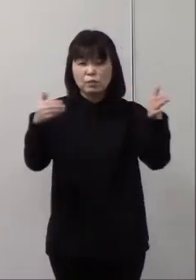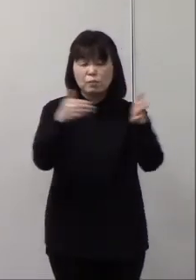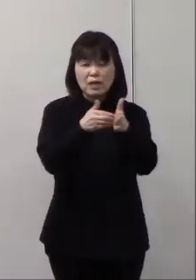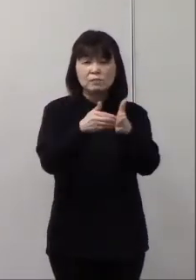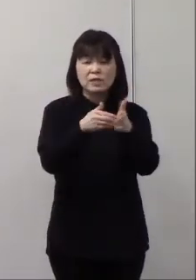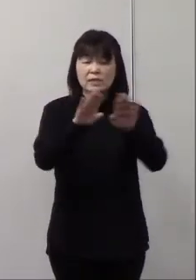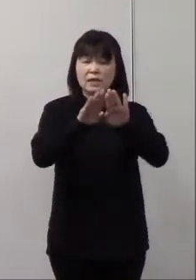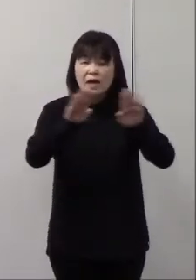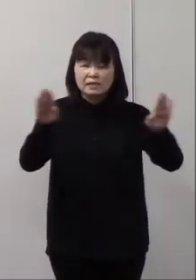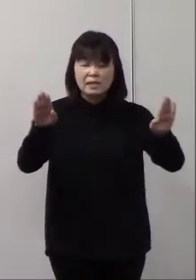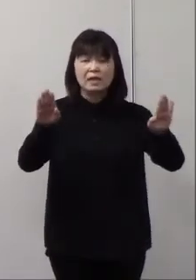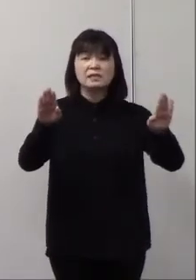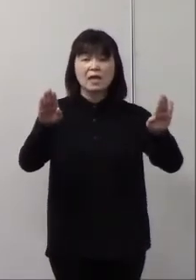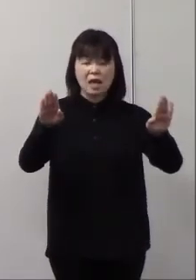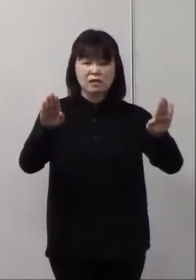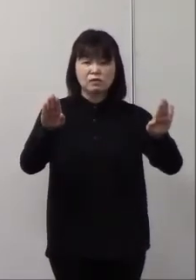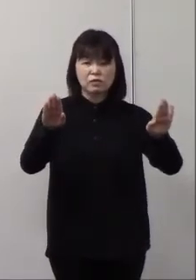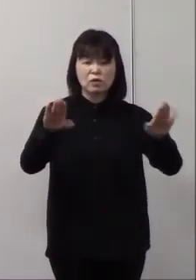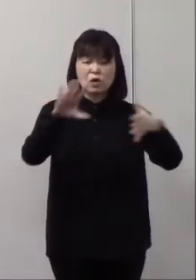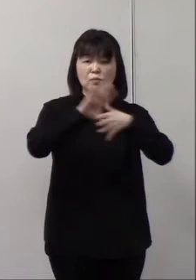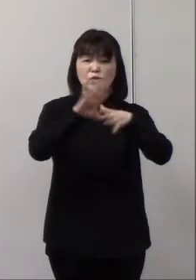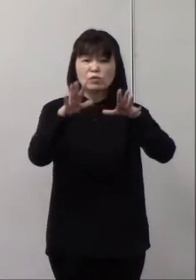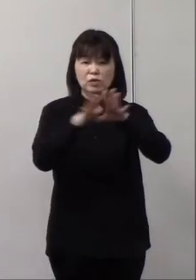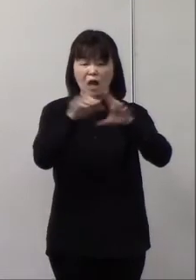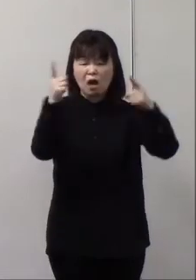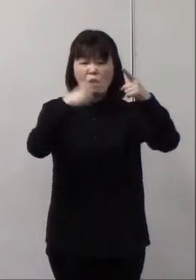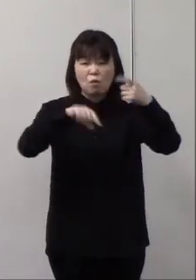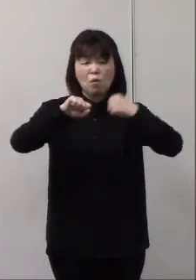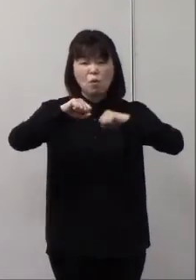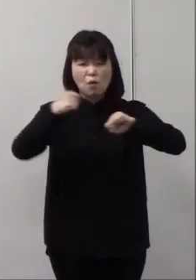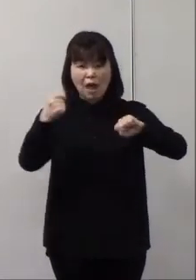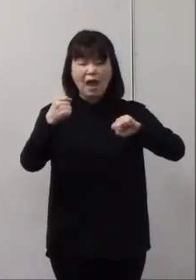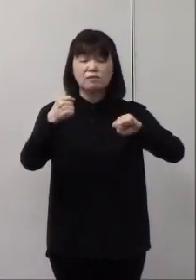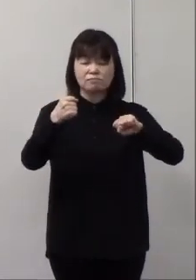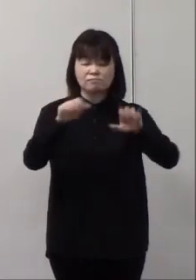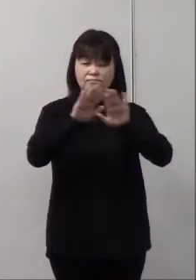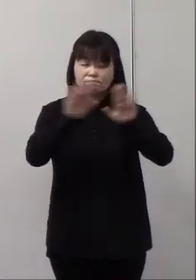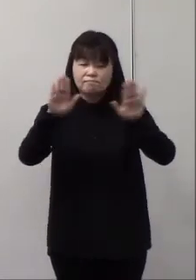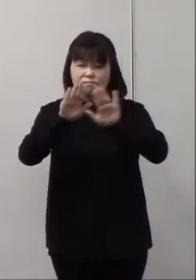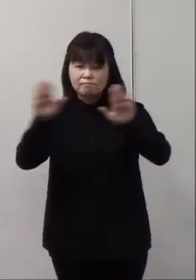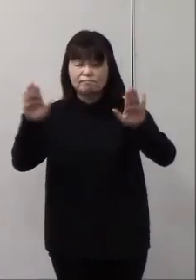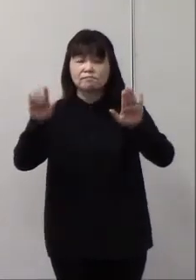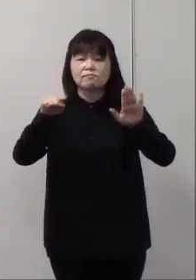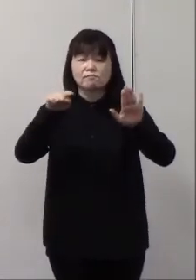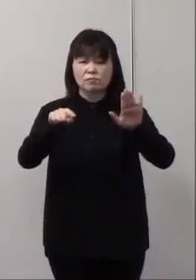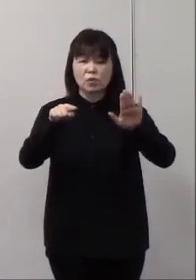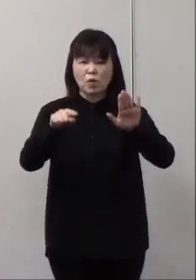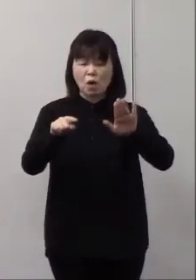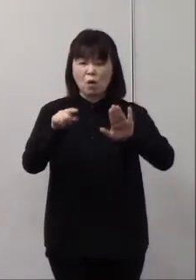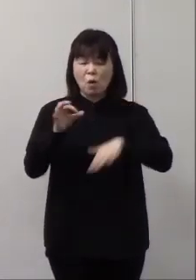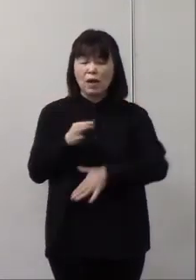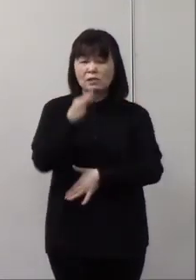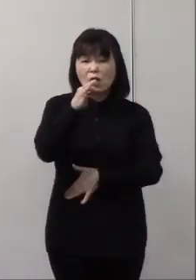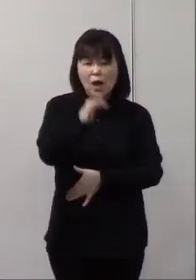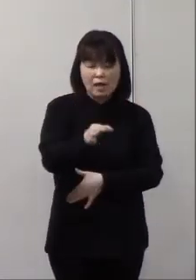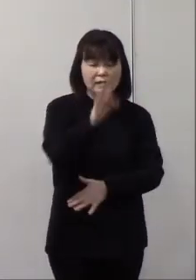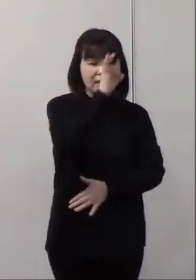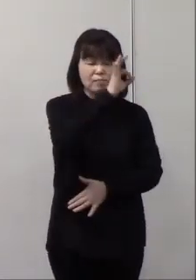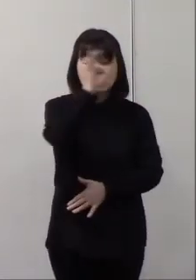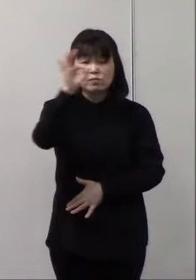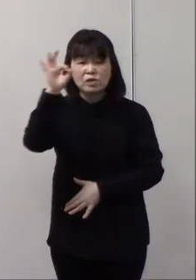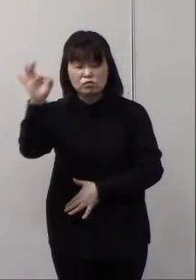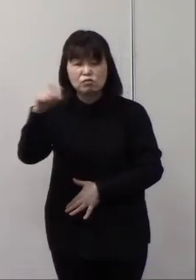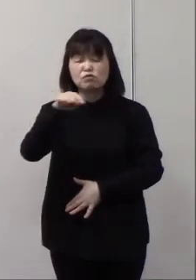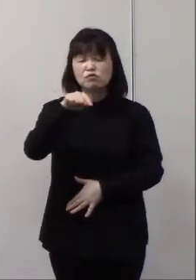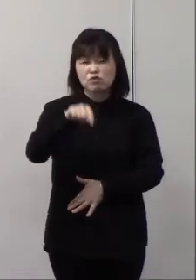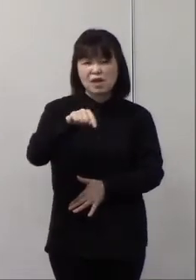術文化公演に対する支援金ということで、まあ、市内に活動拠点を有するそれぞれの芸術文化の